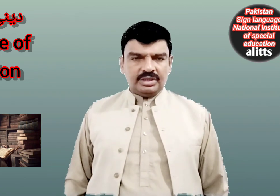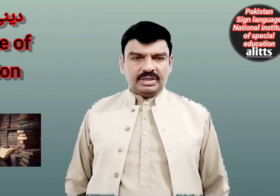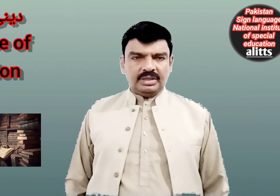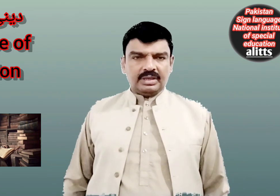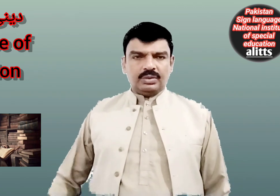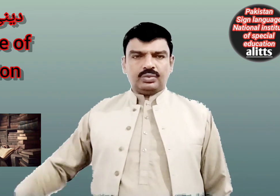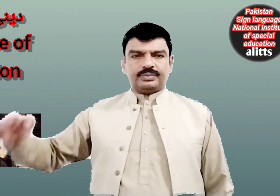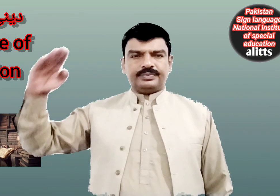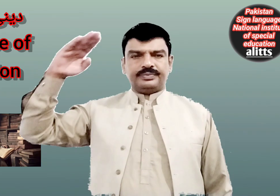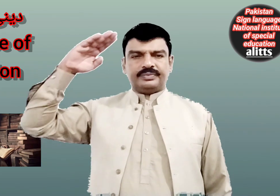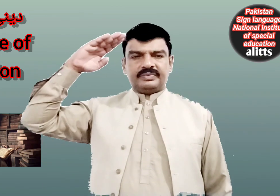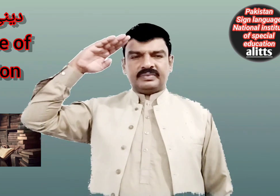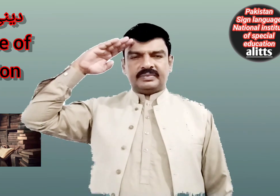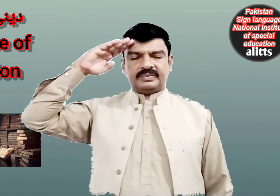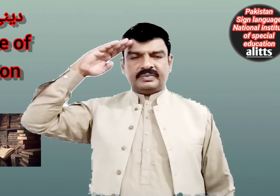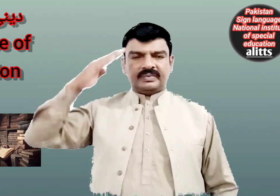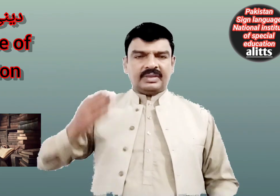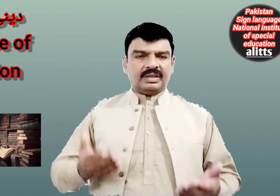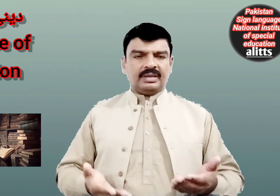दीनी अलूम।